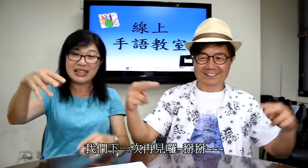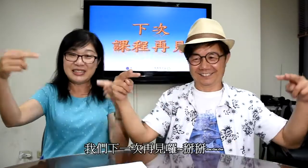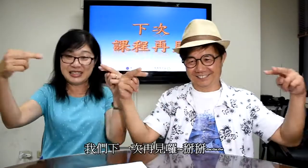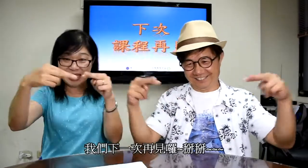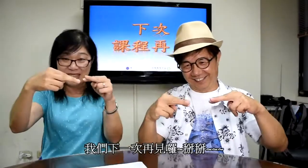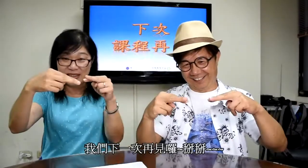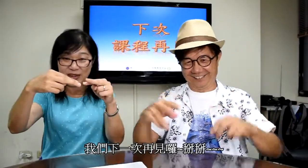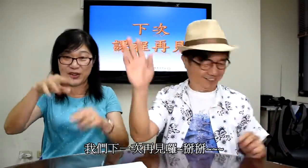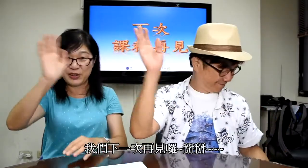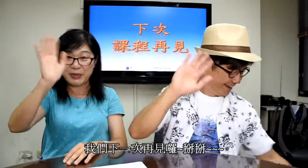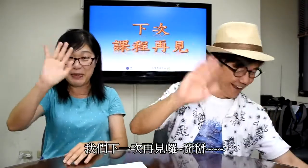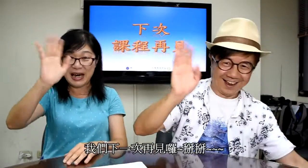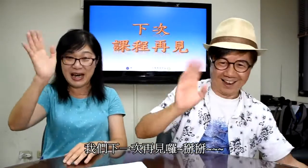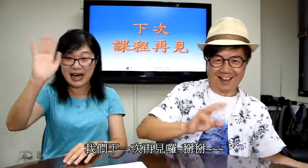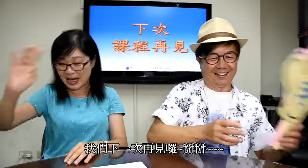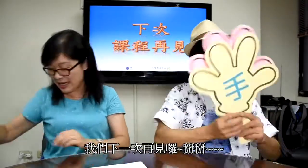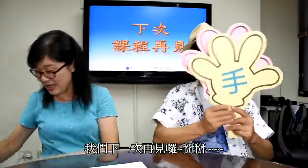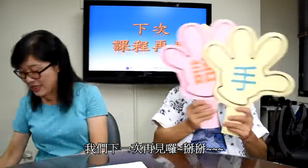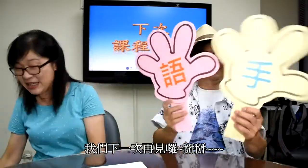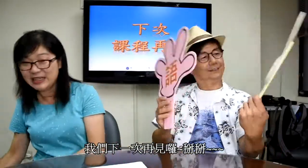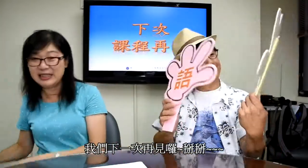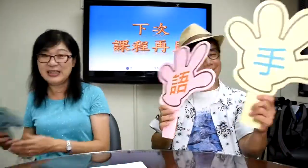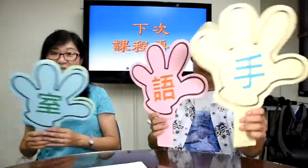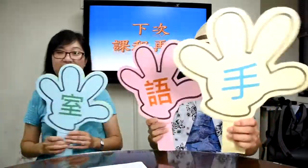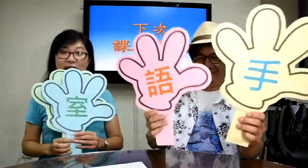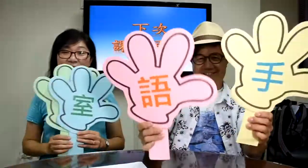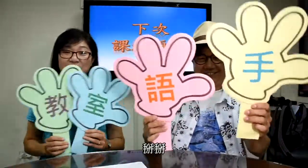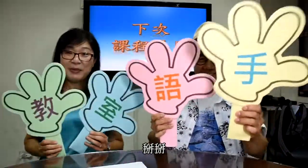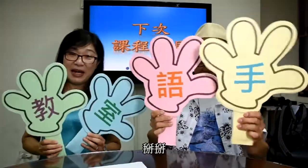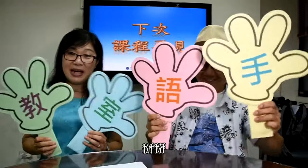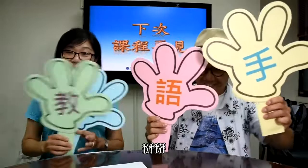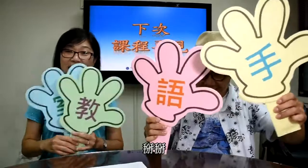次再见咯，拜拜，拜拜。